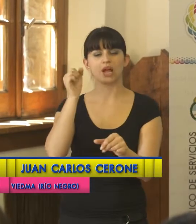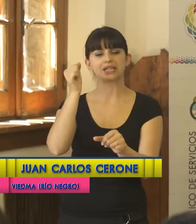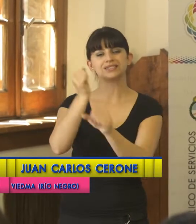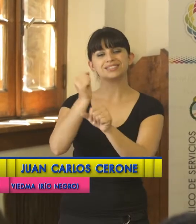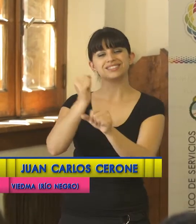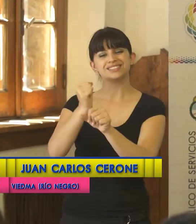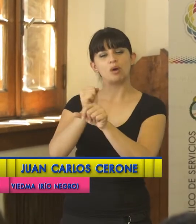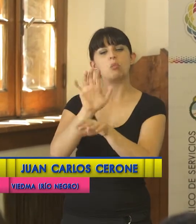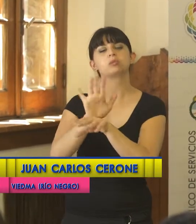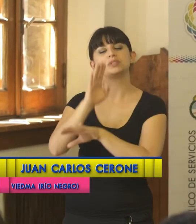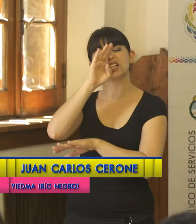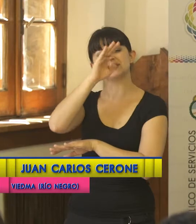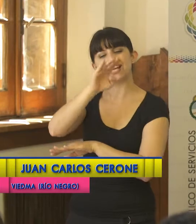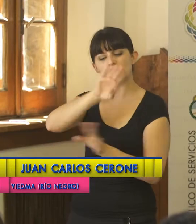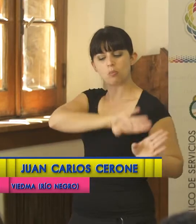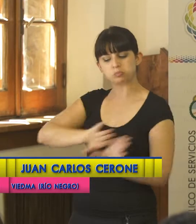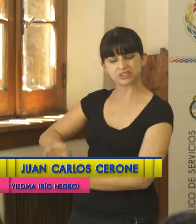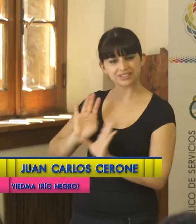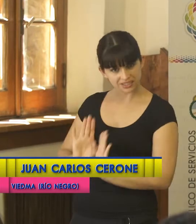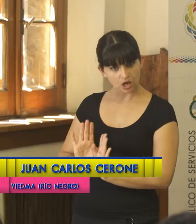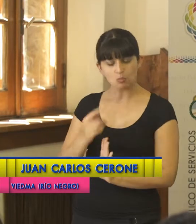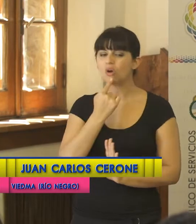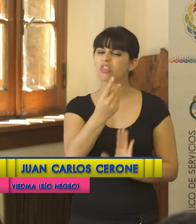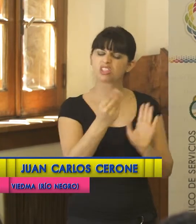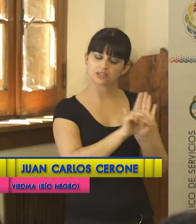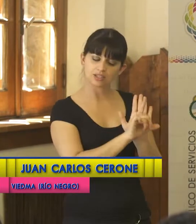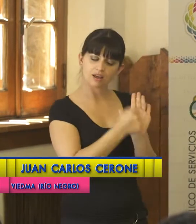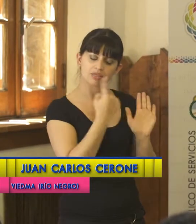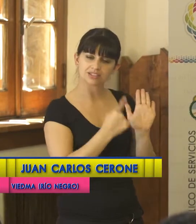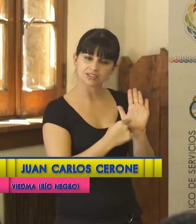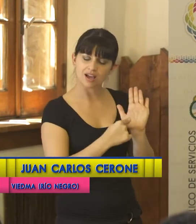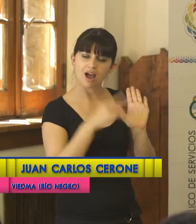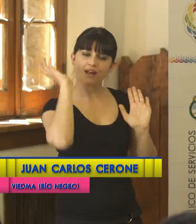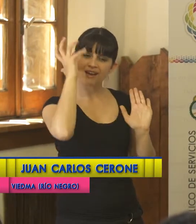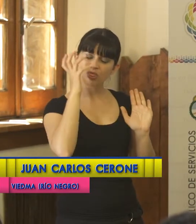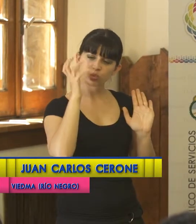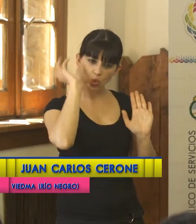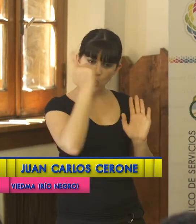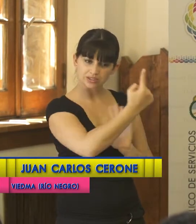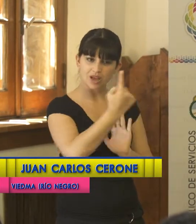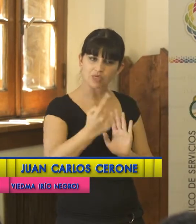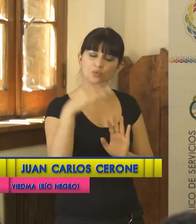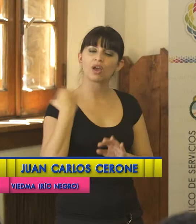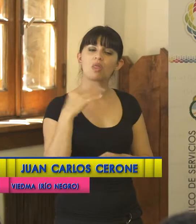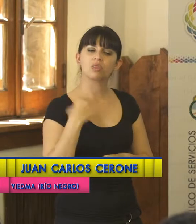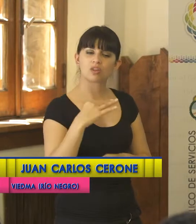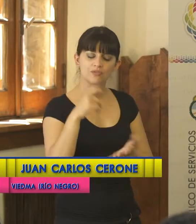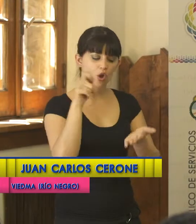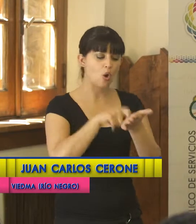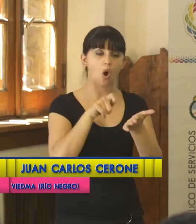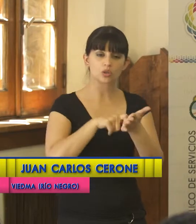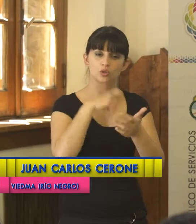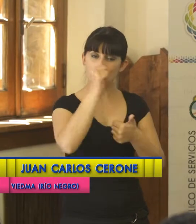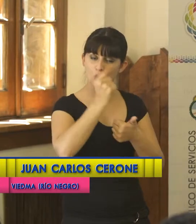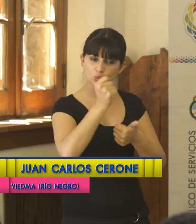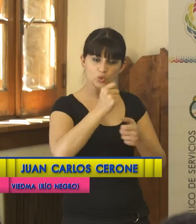negro porque establece que cada radio debe tener los cultores recibidos operadores